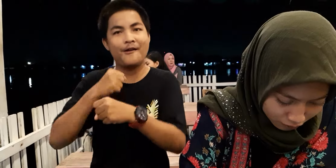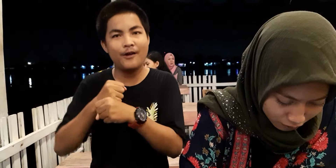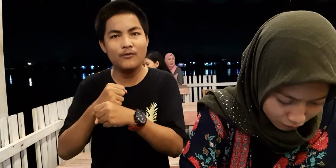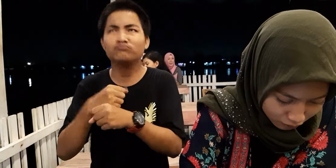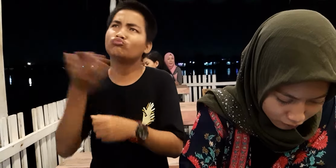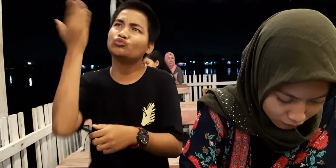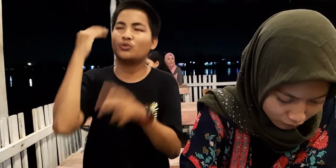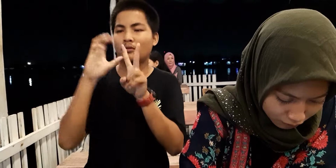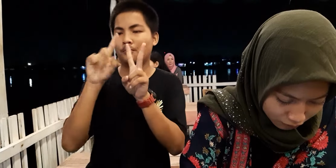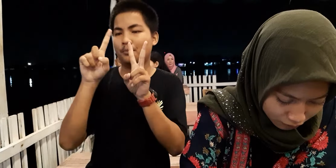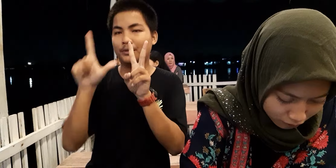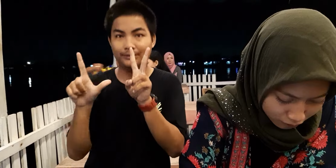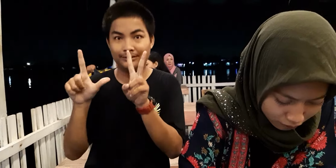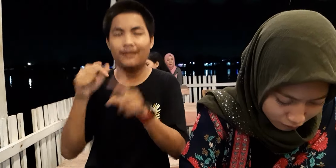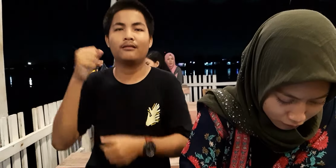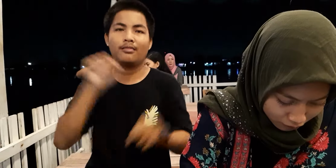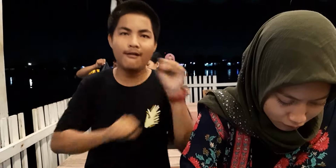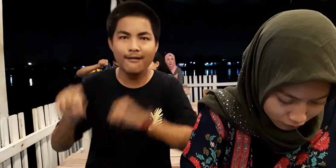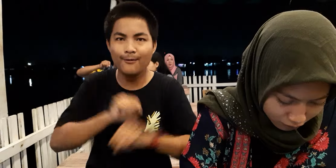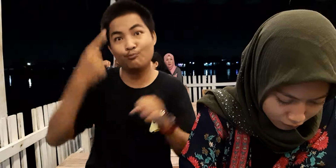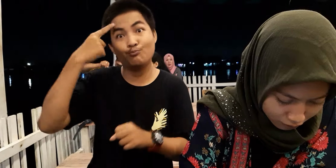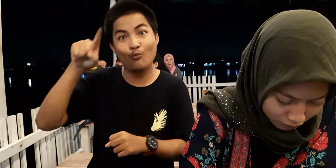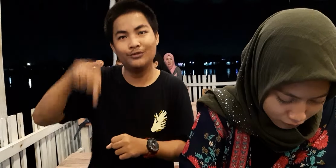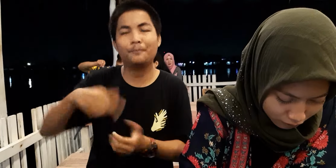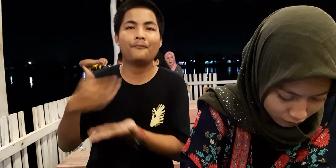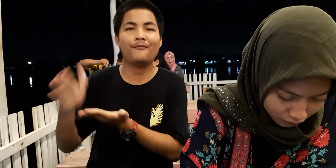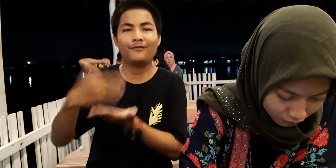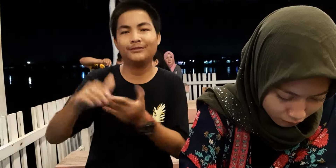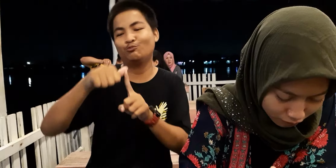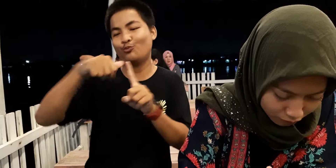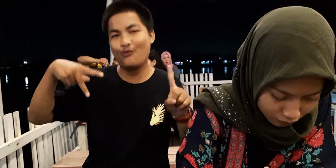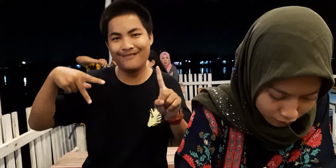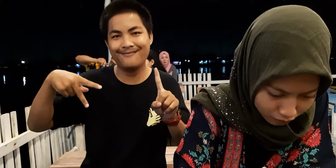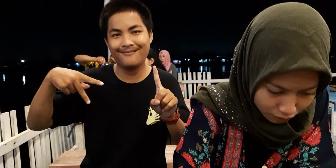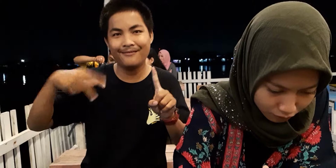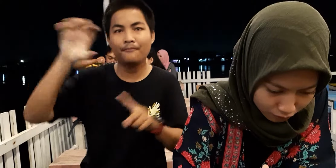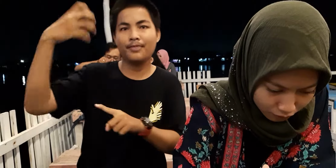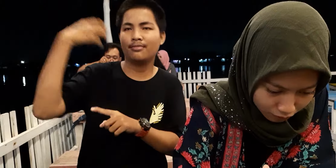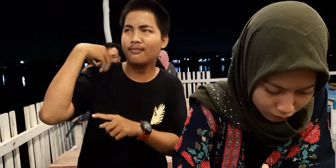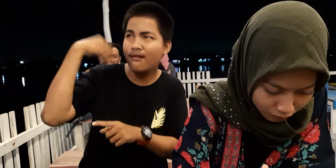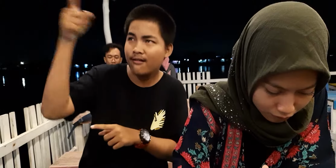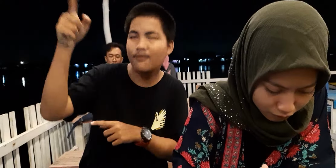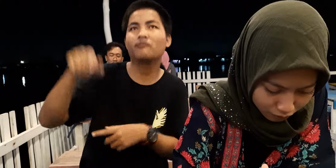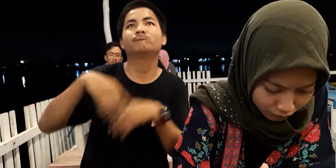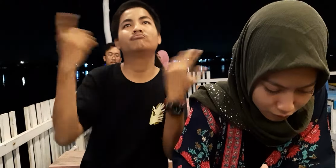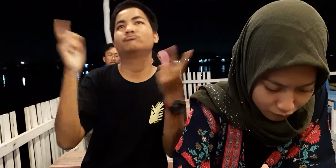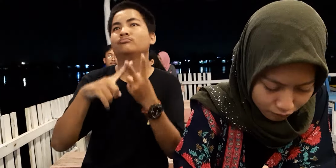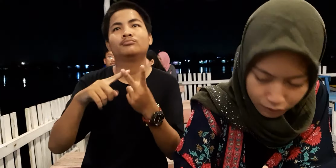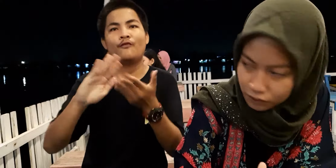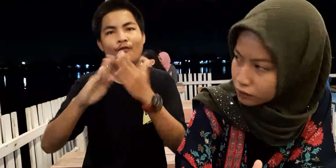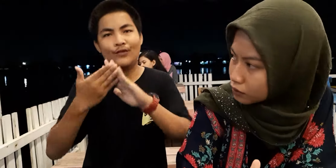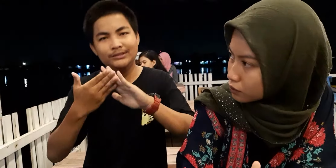mereka. Nah, oke, cerita mereka mungkin agak sedih, tapi kita bisa menangkap sisi lain dari kesedihan